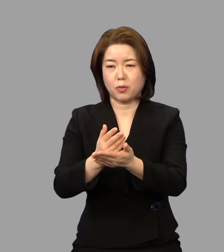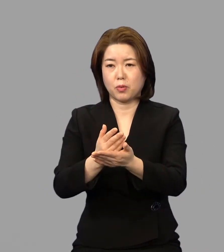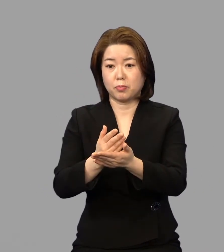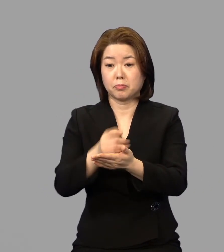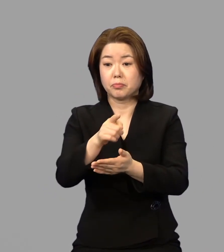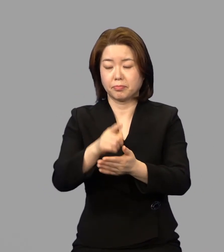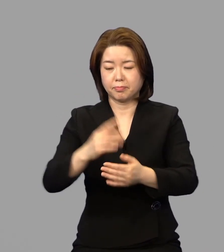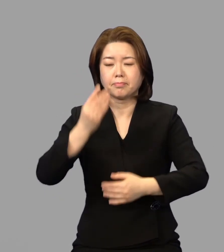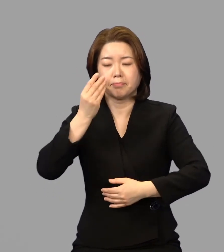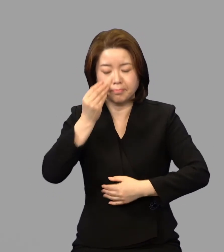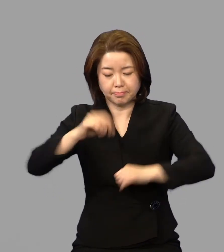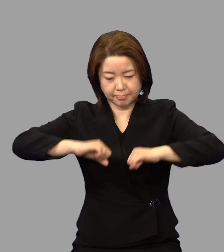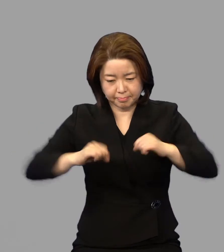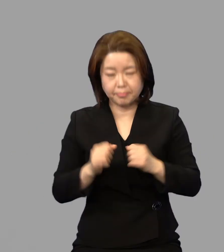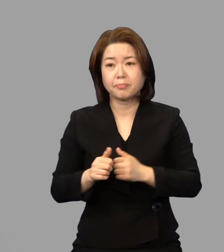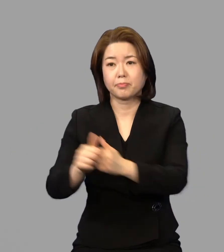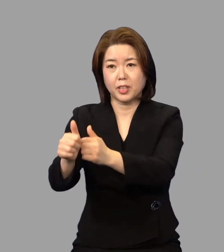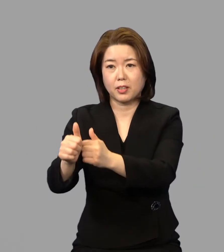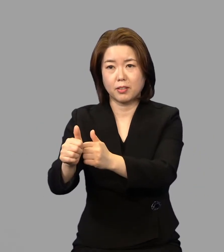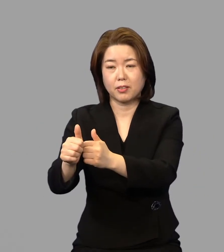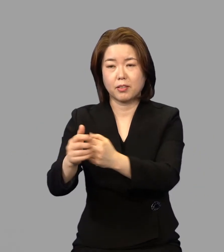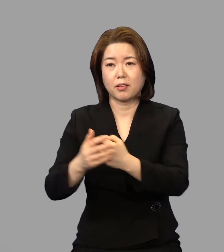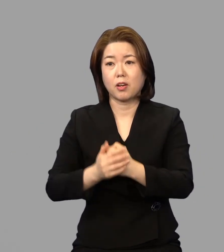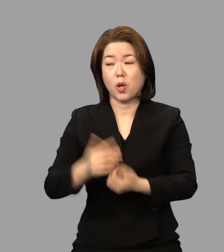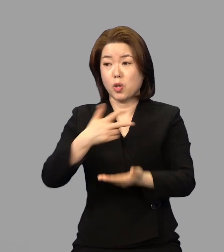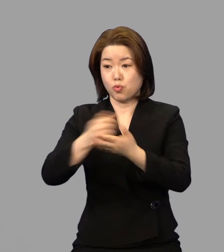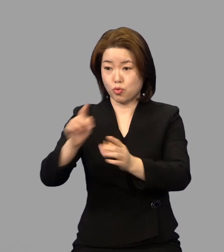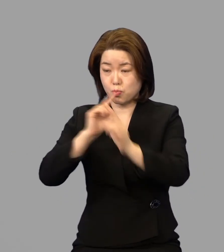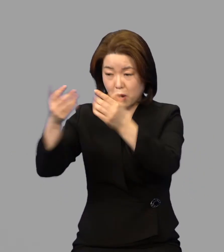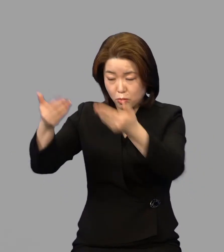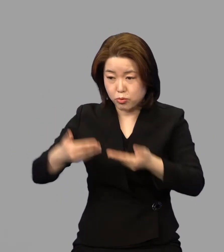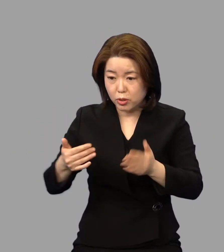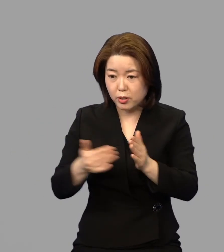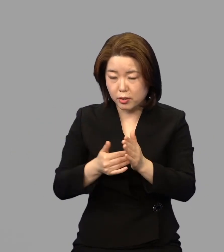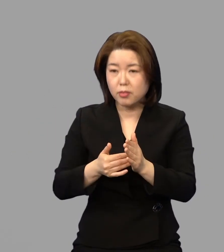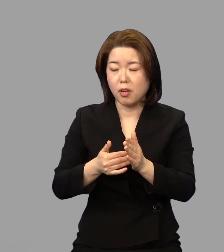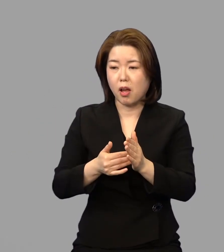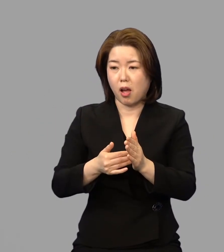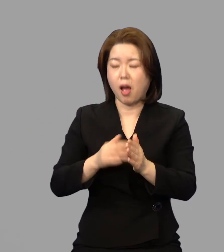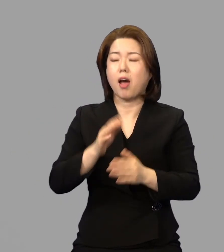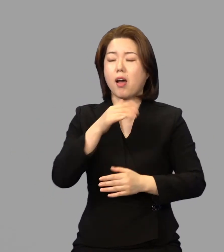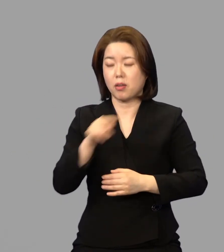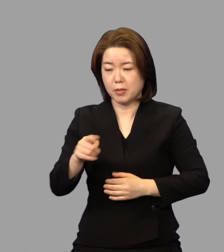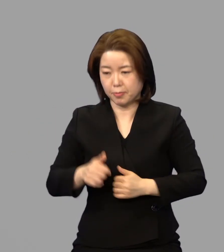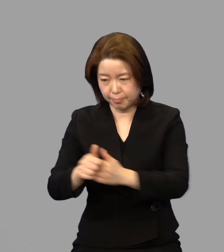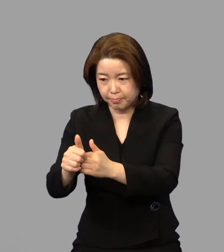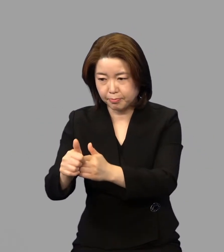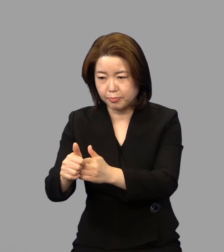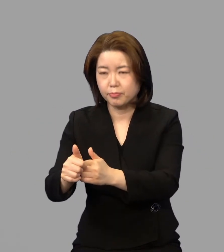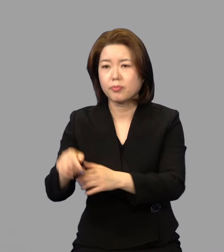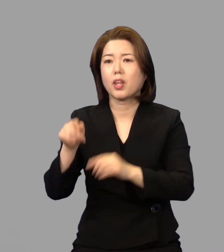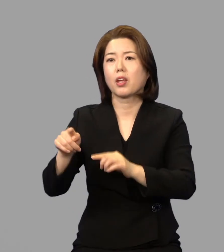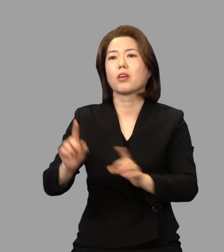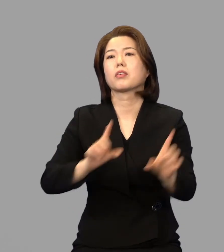갑니다. 주님이 그렇게 말씀하셨으니까 저는 갑니다. 그렇게 살았던 것뿐이에요.